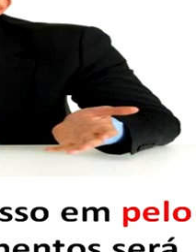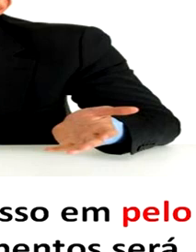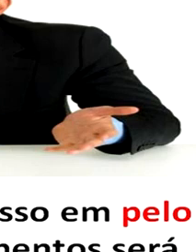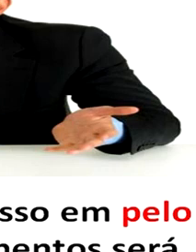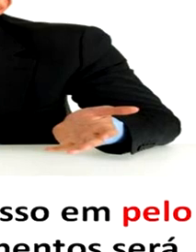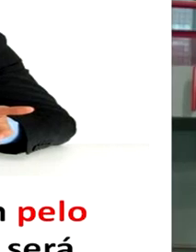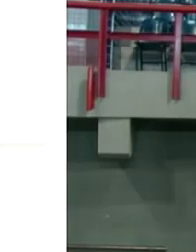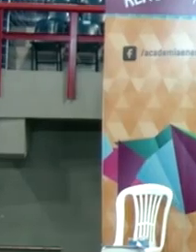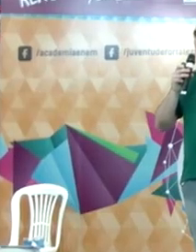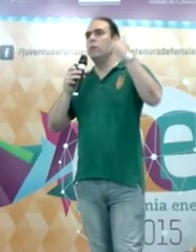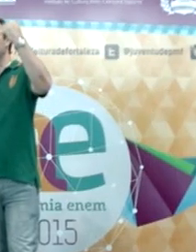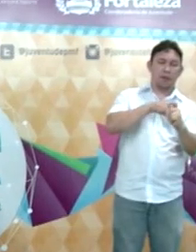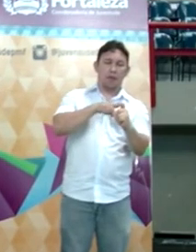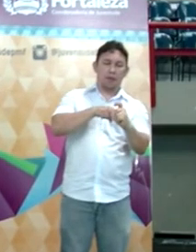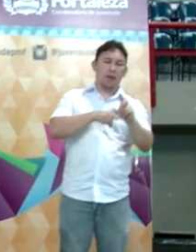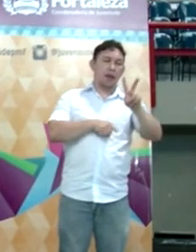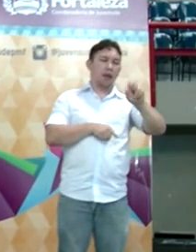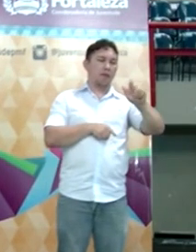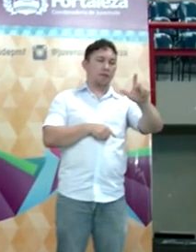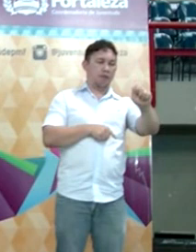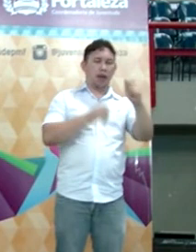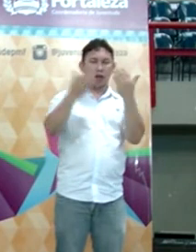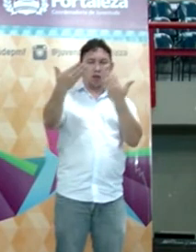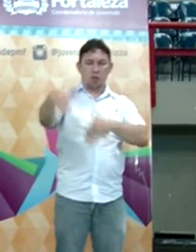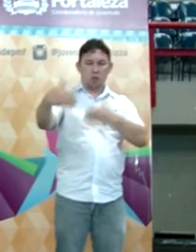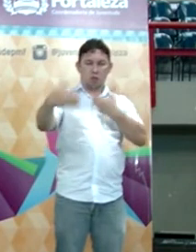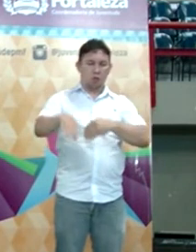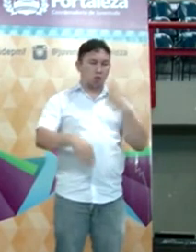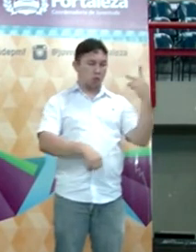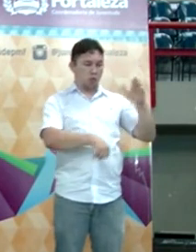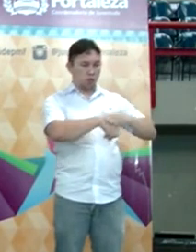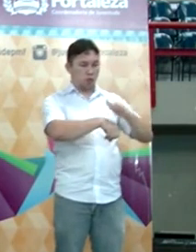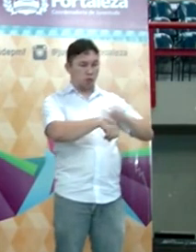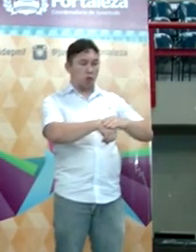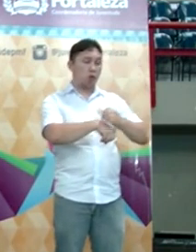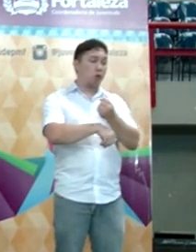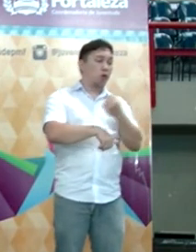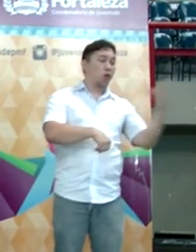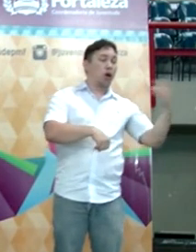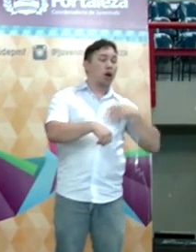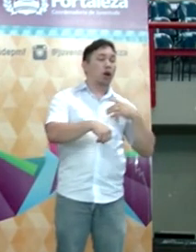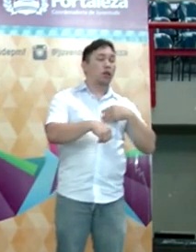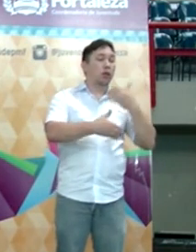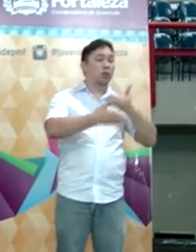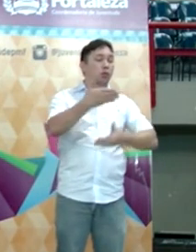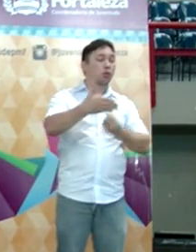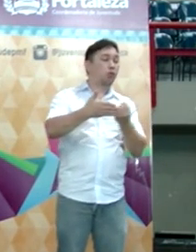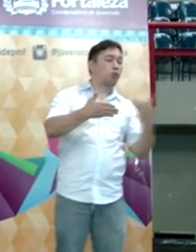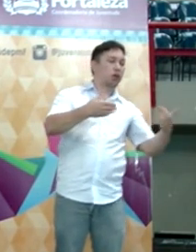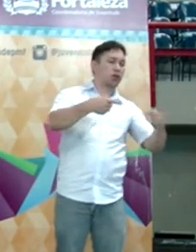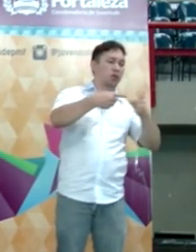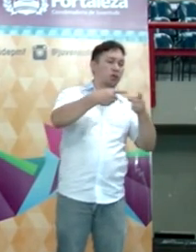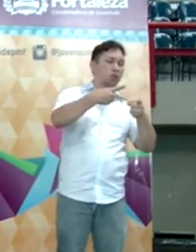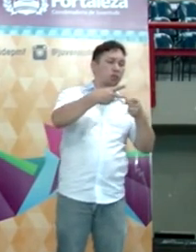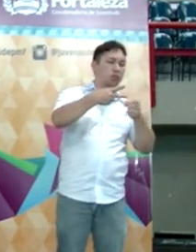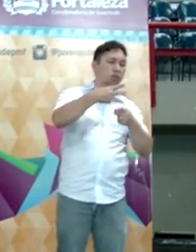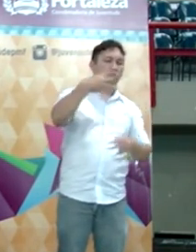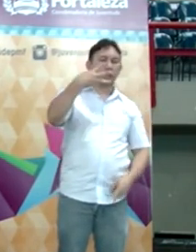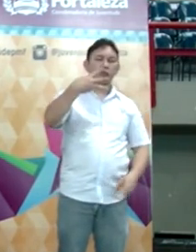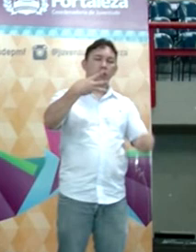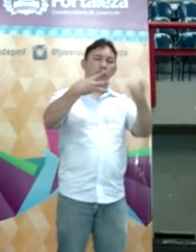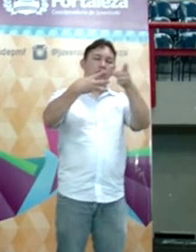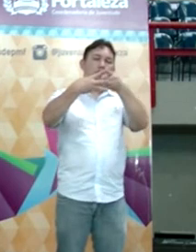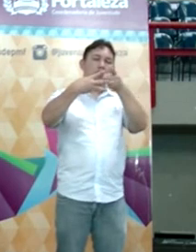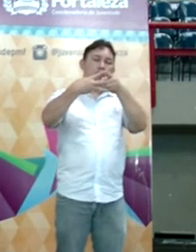tentando uma vaga num concurso. Ele vai passar por quantos testes de seleção? 3. Que testes